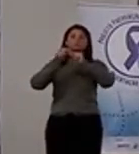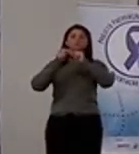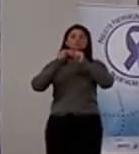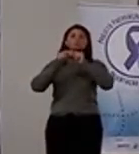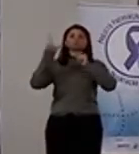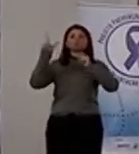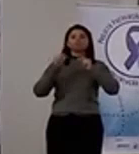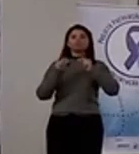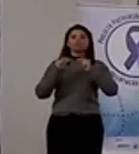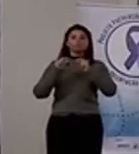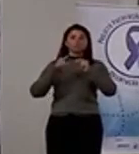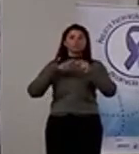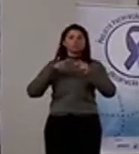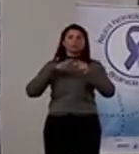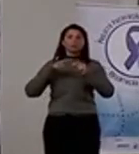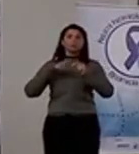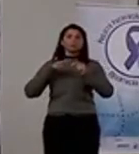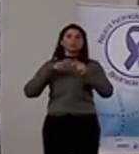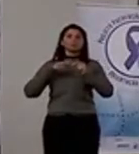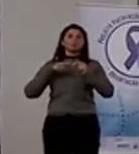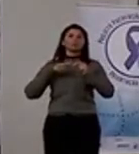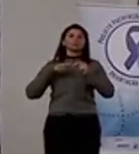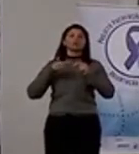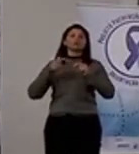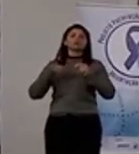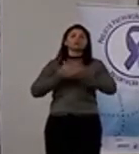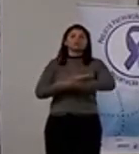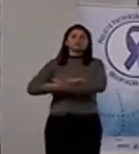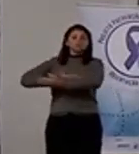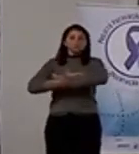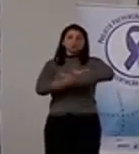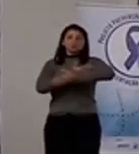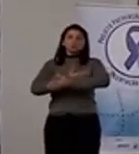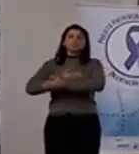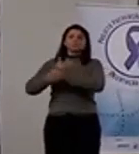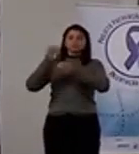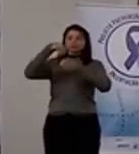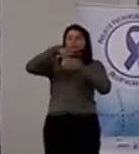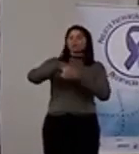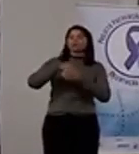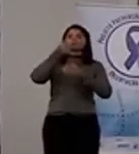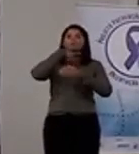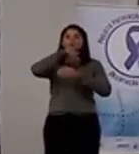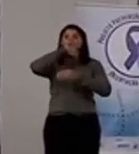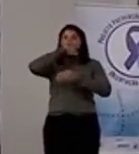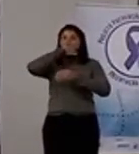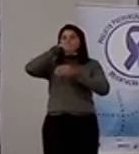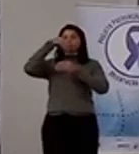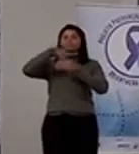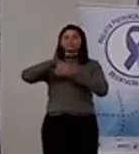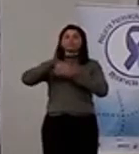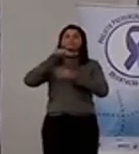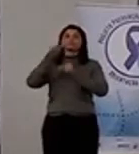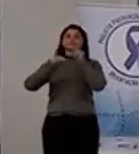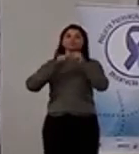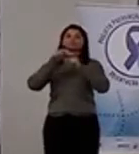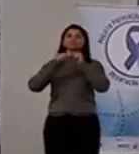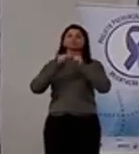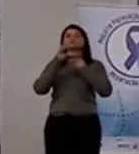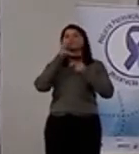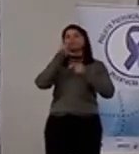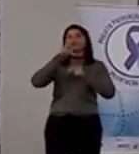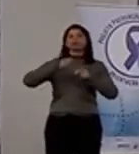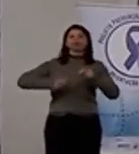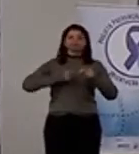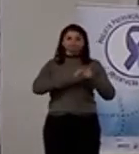membranas que estavam envolvendo o feto durante o desenvolvimento dele dentro da mãe. Isso tem como ultrassonografista conseguir ver? Às